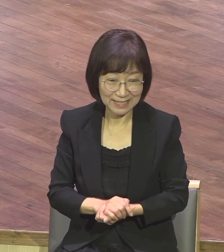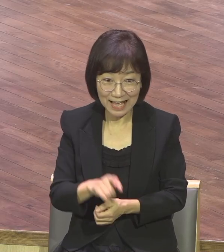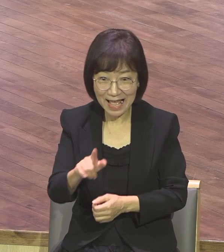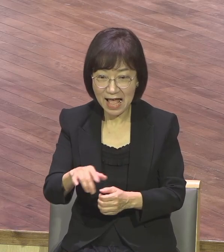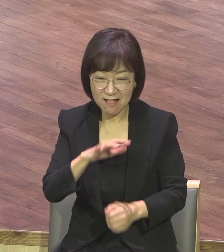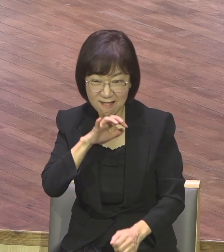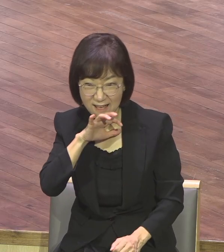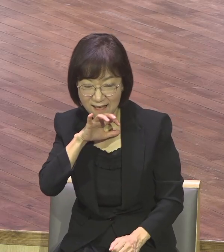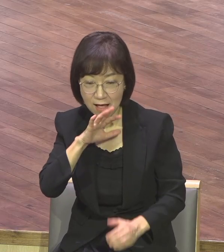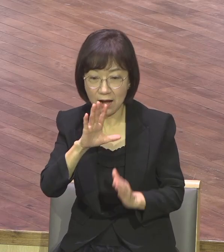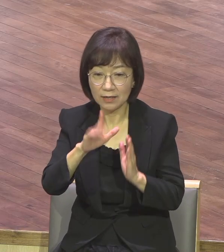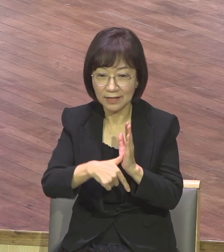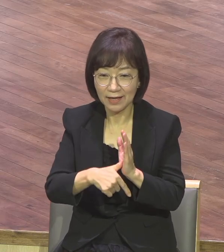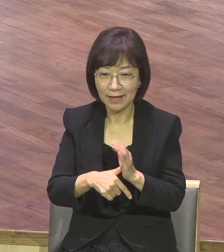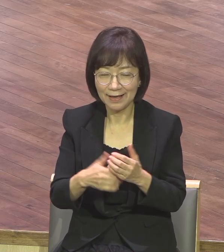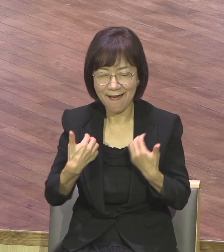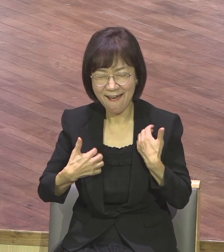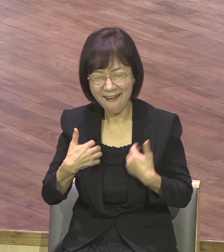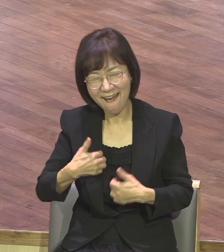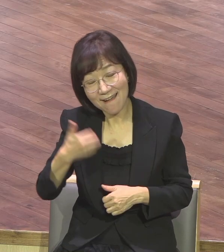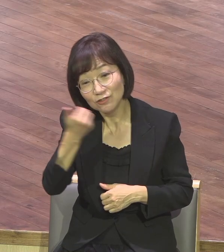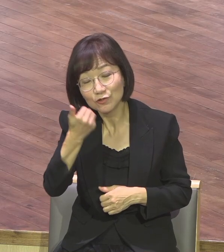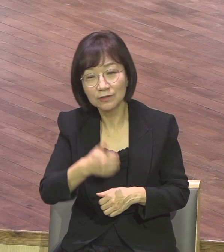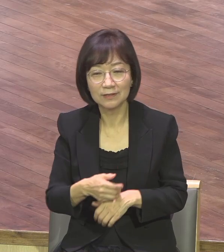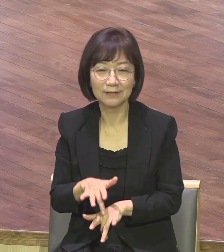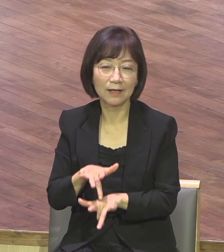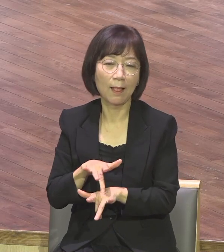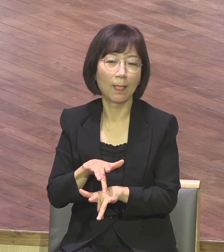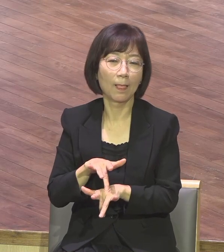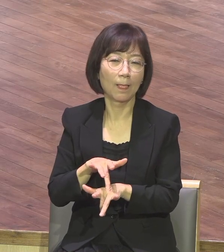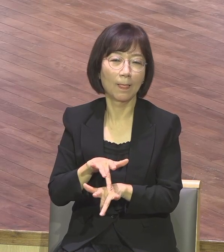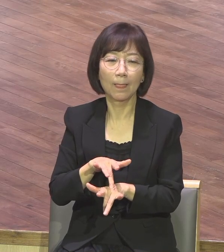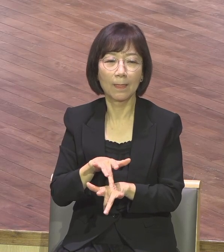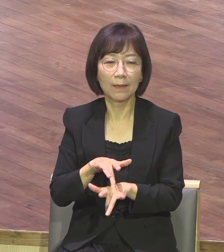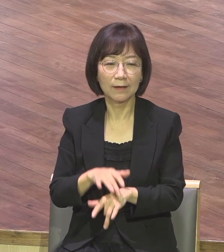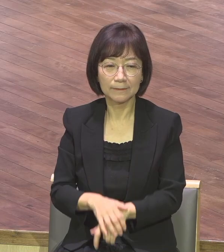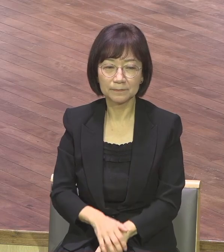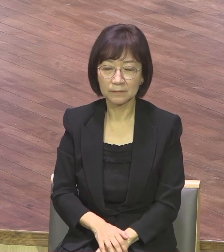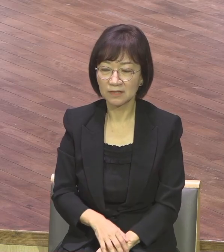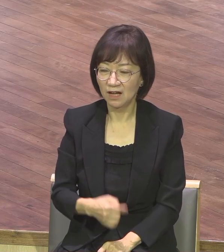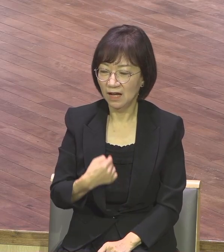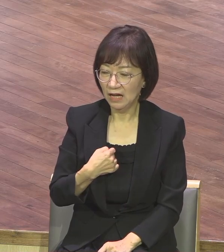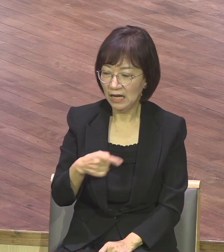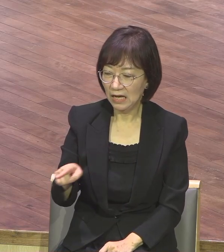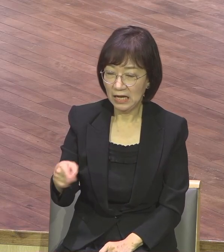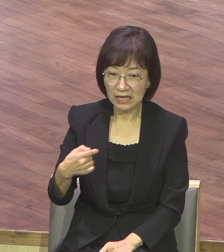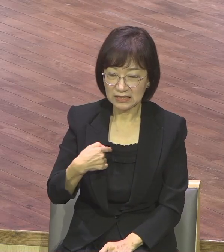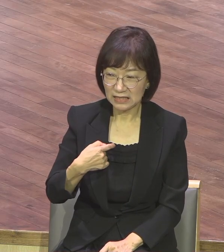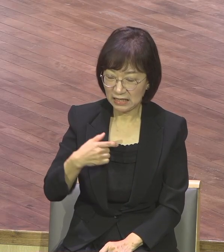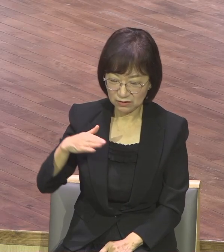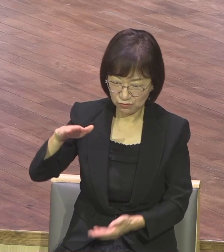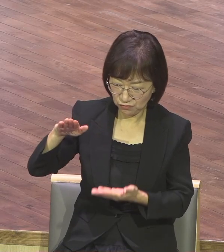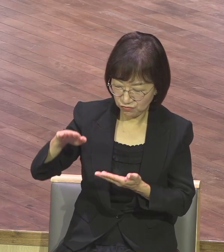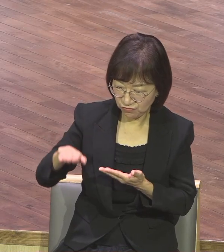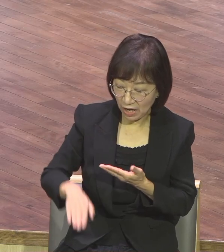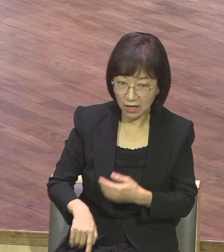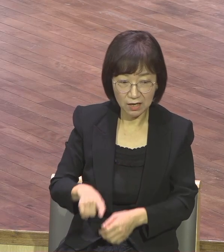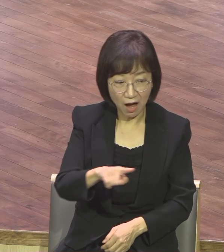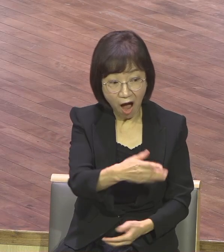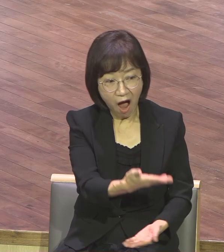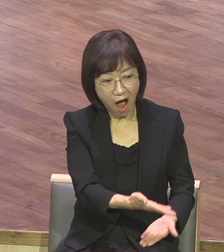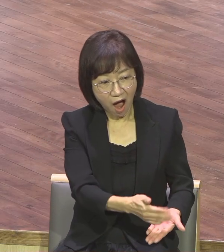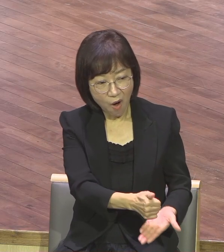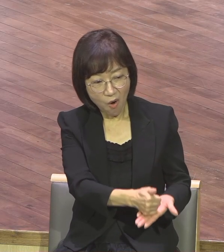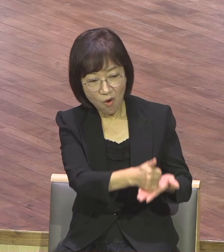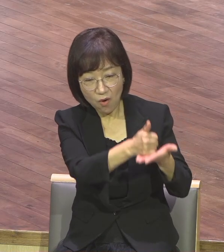말이에요. 금방지게 뭐 한 게 있다고 내가 높은 자리 뭐가 높습니까? 교회 다 형제